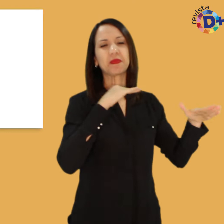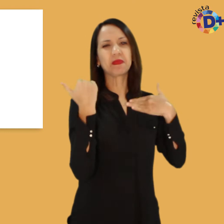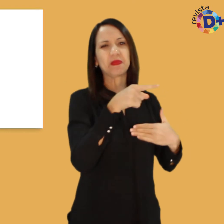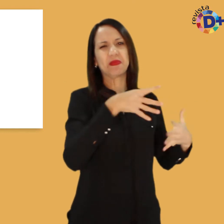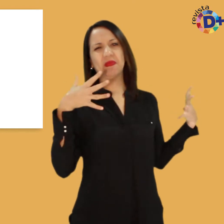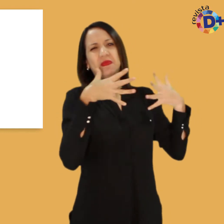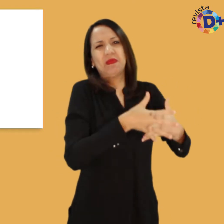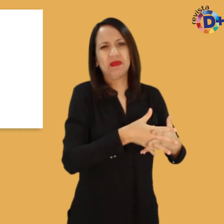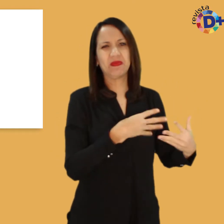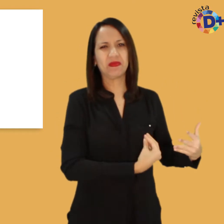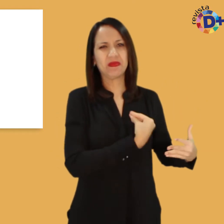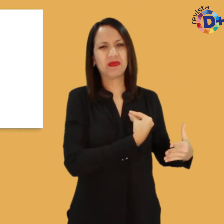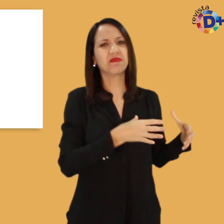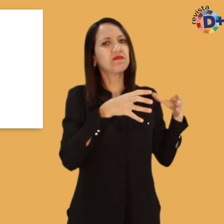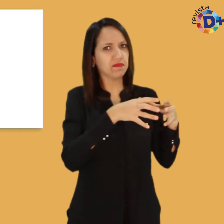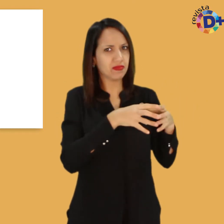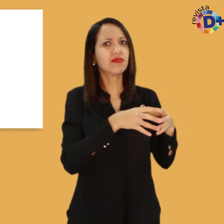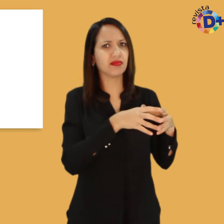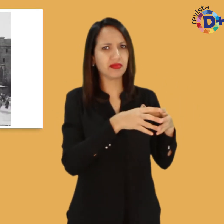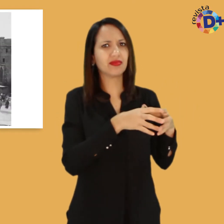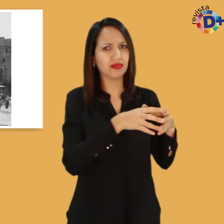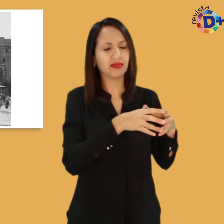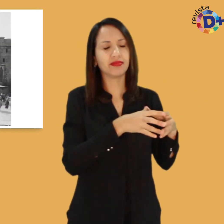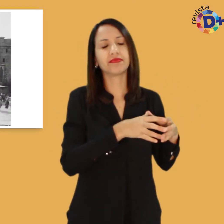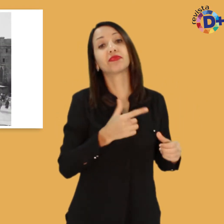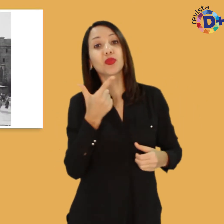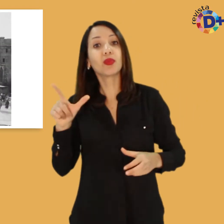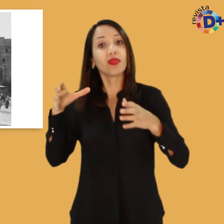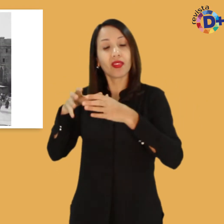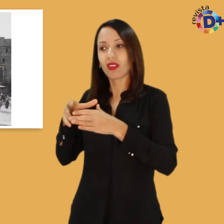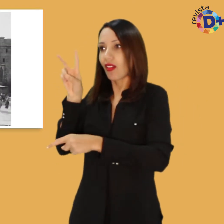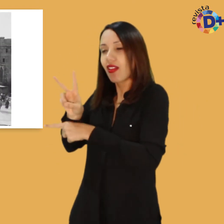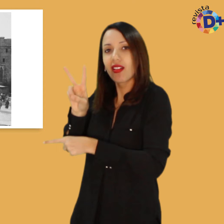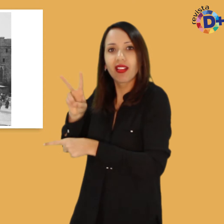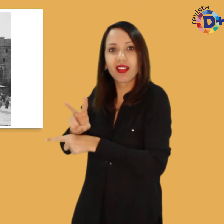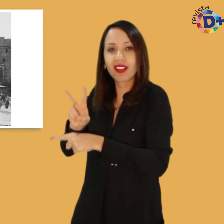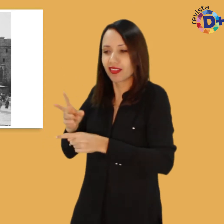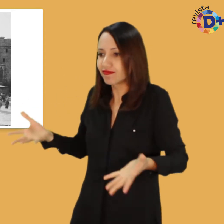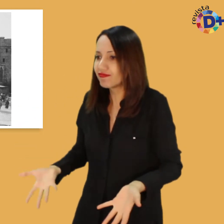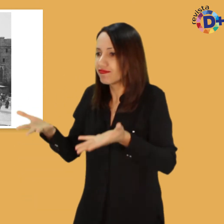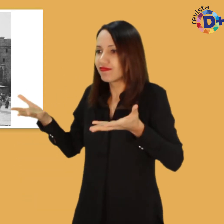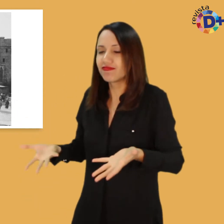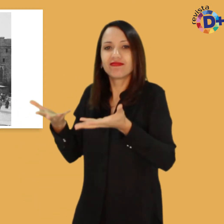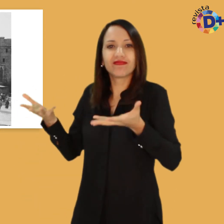à sobrevivência do grupo. Outras as protegiam e as sustentavam, buscando a simpatia